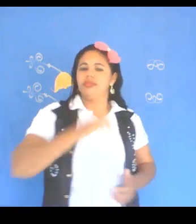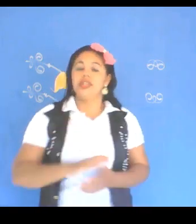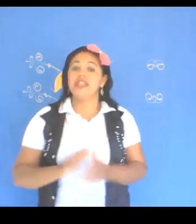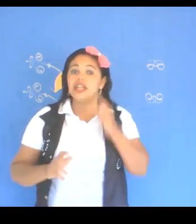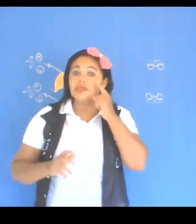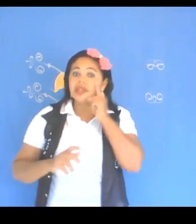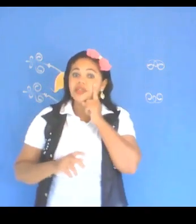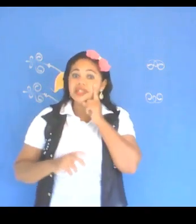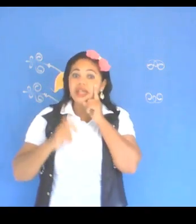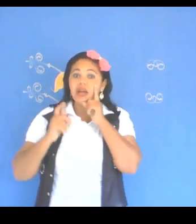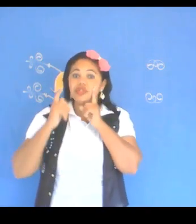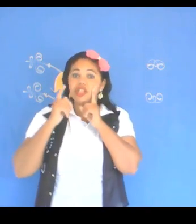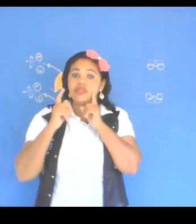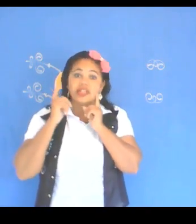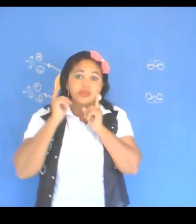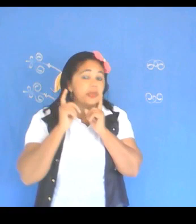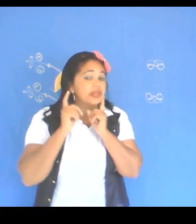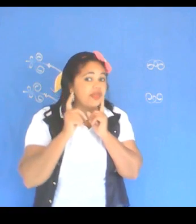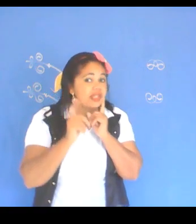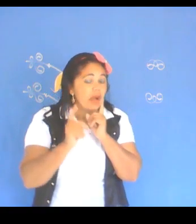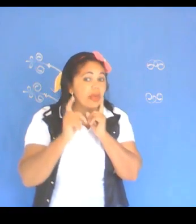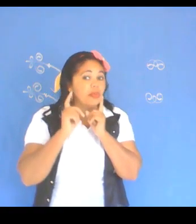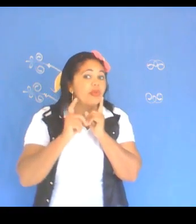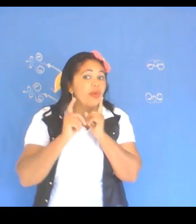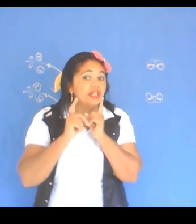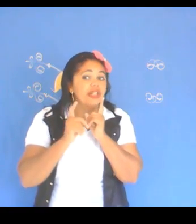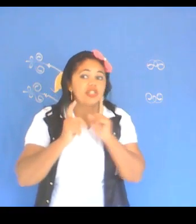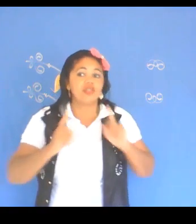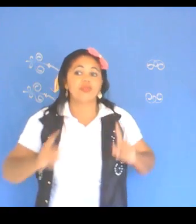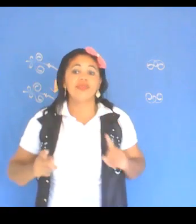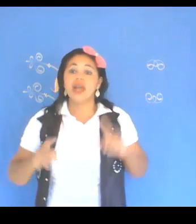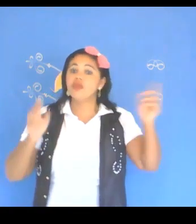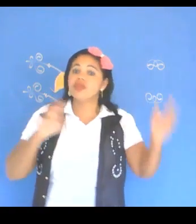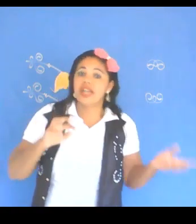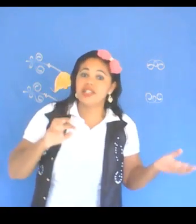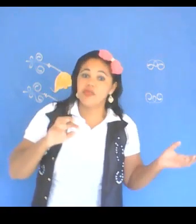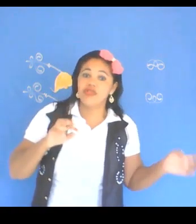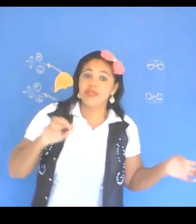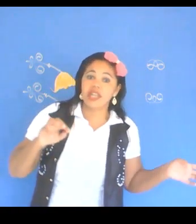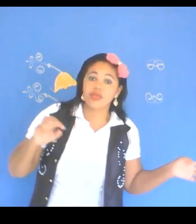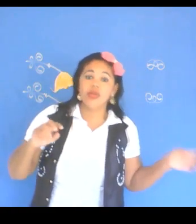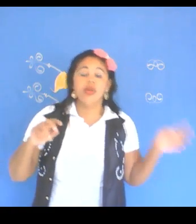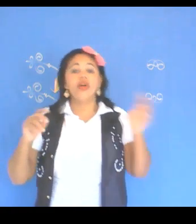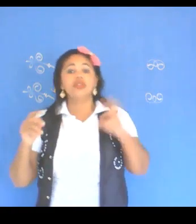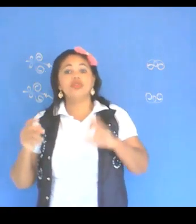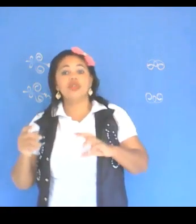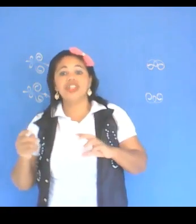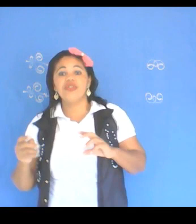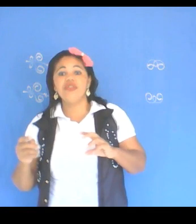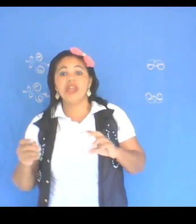e tem a expressão facial, viu gente, façam a expressão facial que é muito importante. Alguns sinais tem movimento, outros não tem movimento,